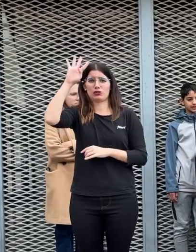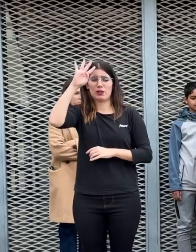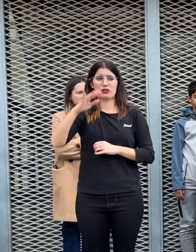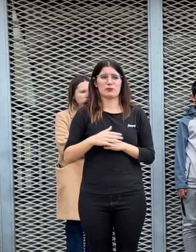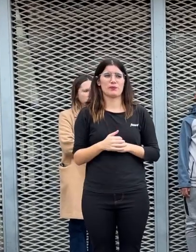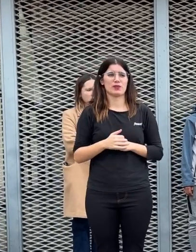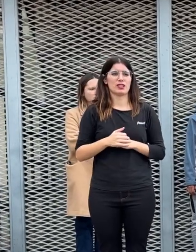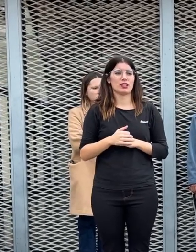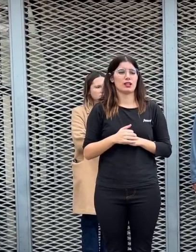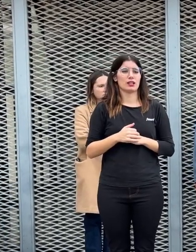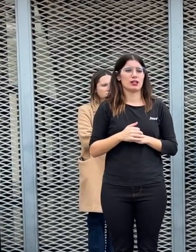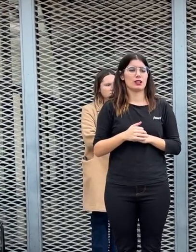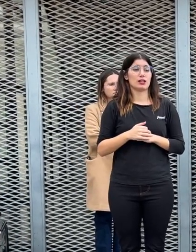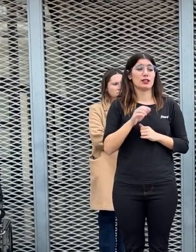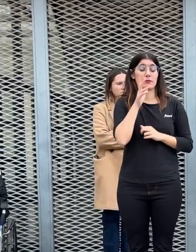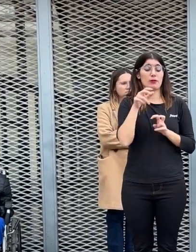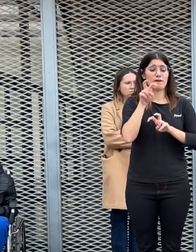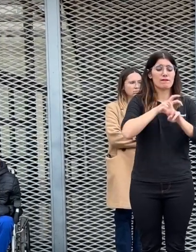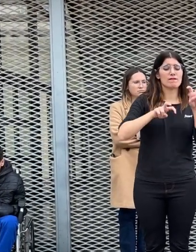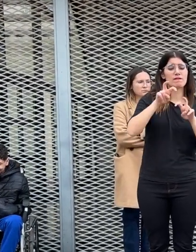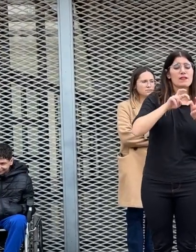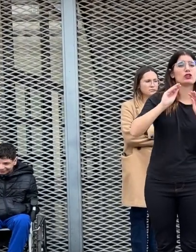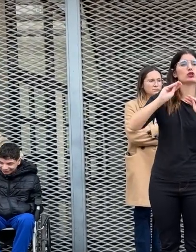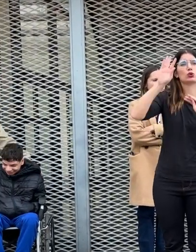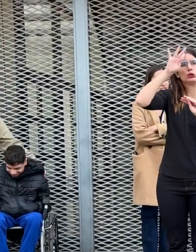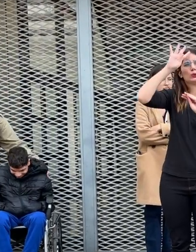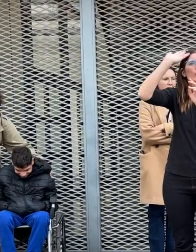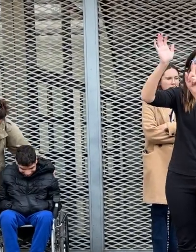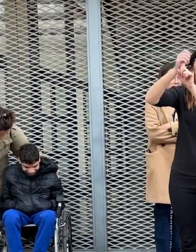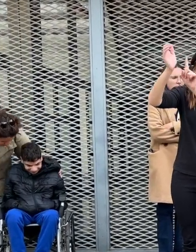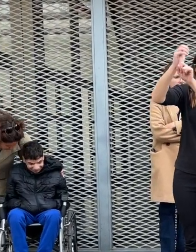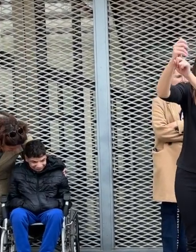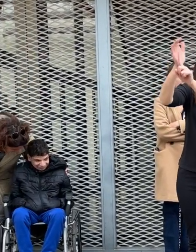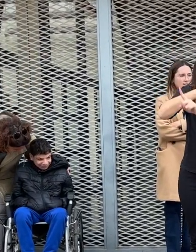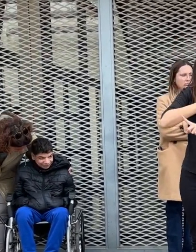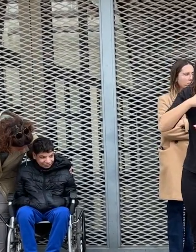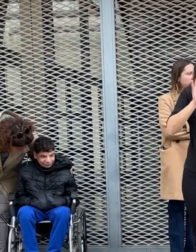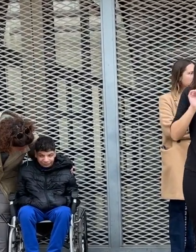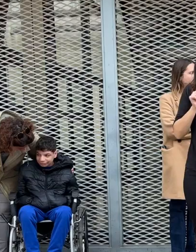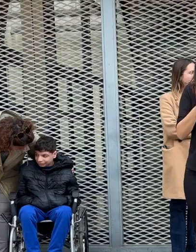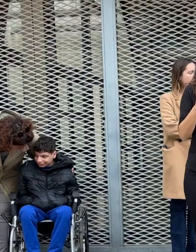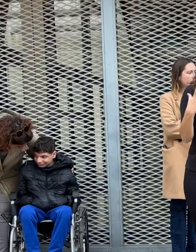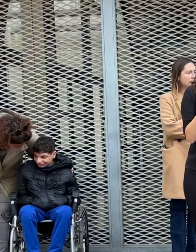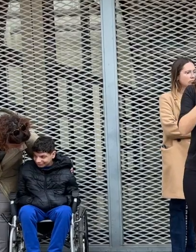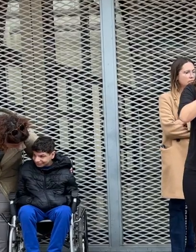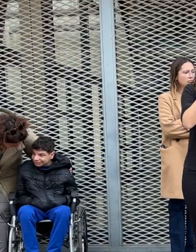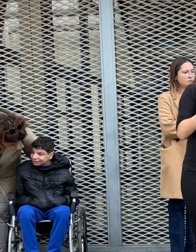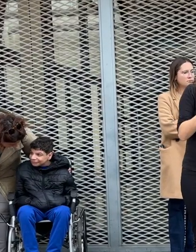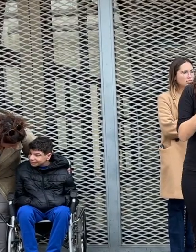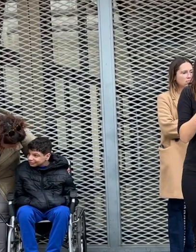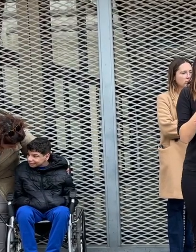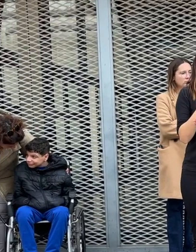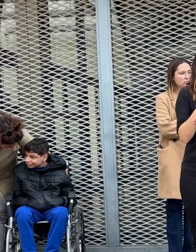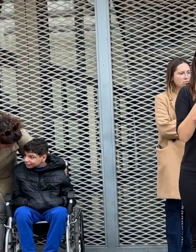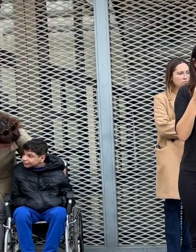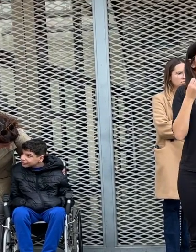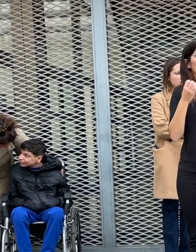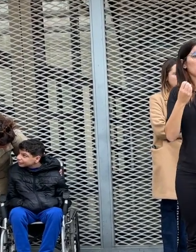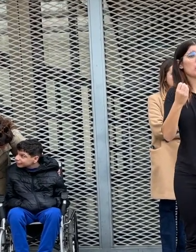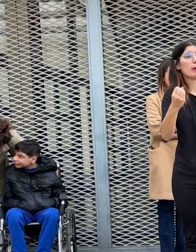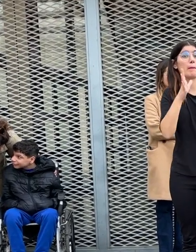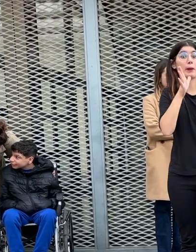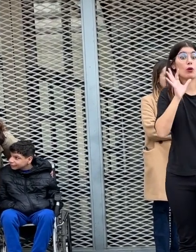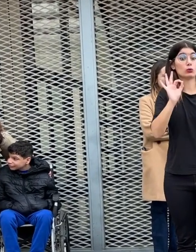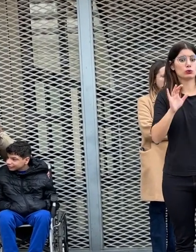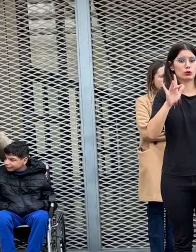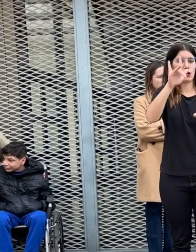A la recerca dels seus somnis, al principi tot sembla anar bé, però arriba un